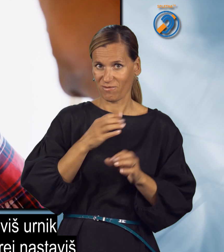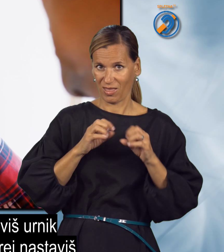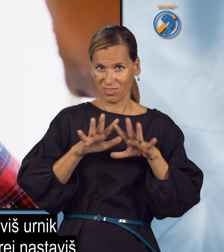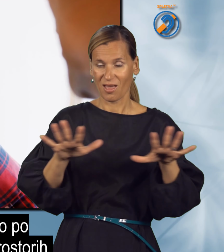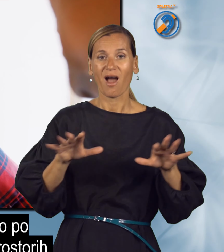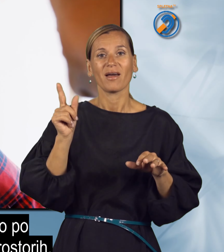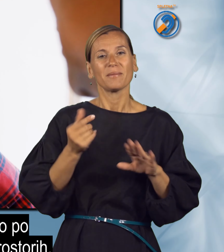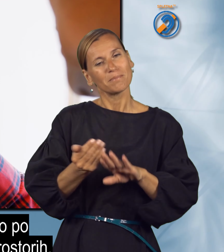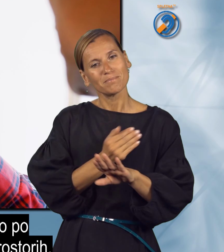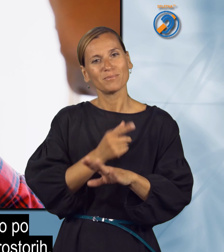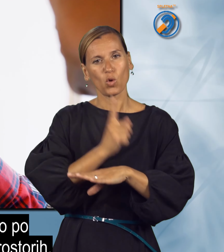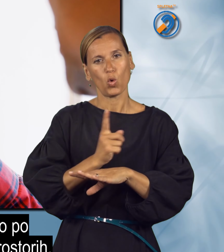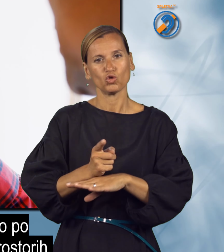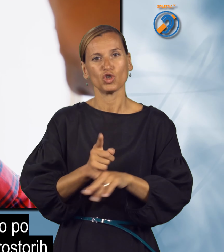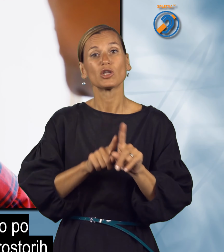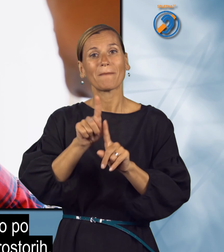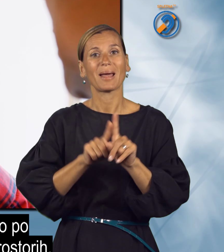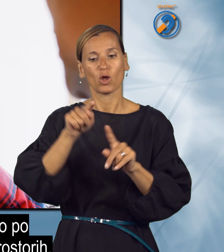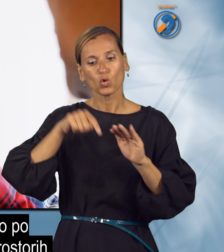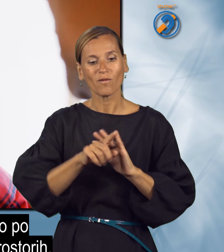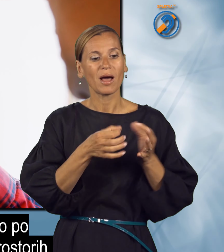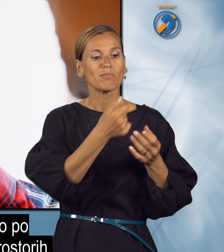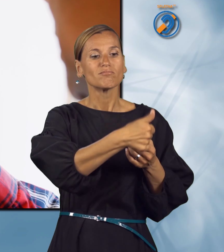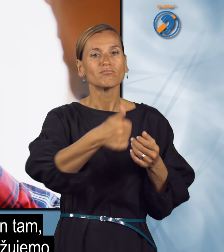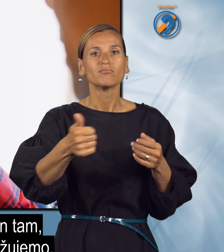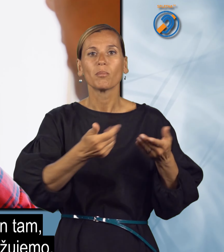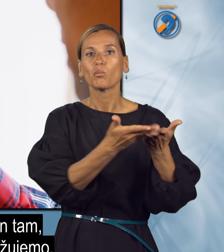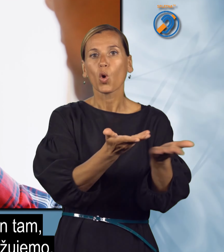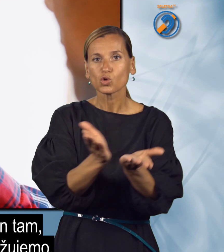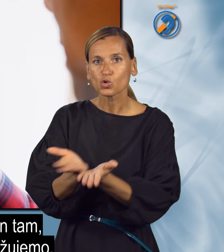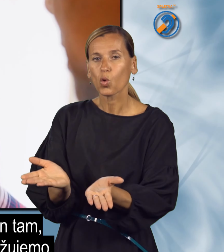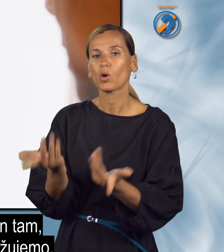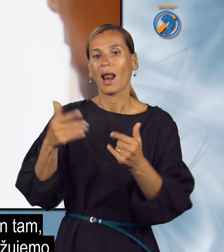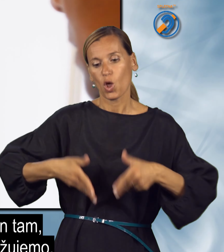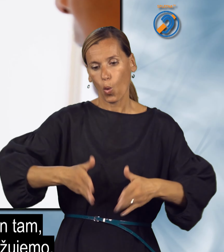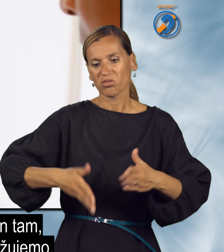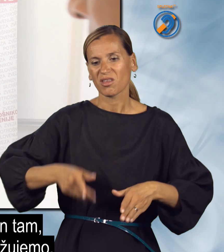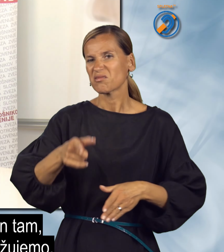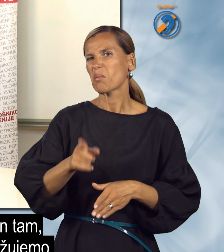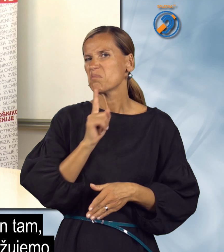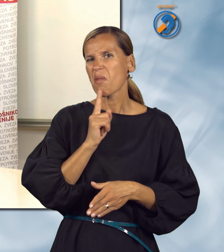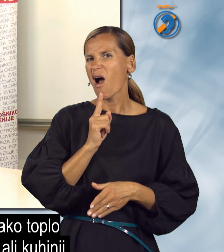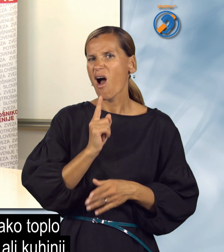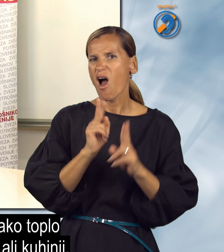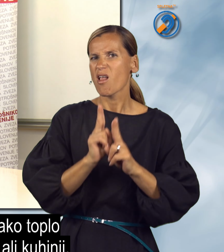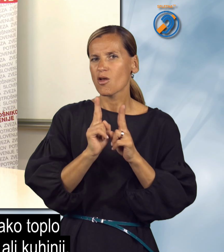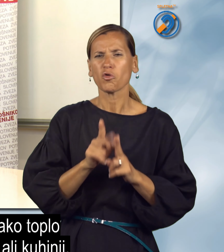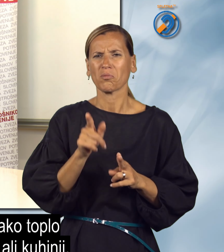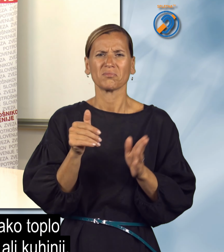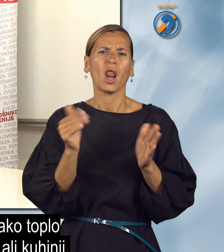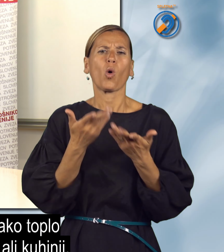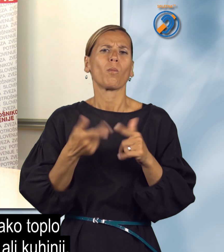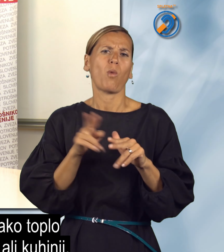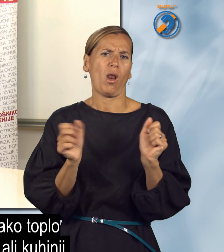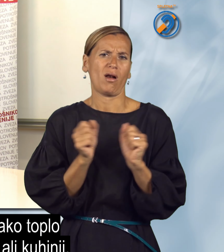vnaprej določiš temperaturo v posameznih prostorih. Na hodnikih in tam, kjer se pač ne zadržujemo, ni nujno, da je tako